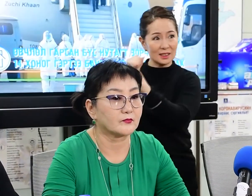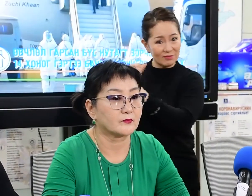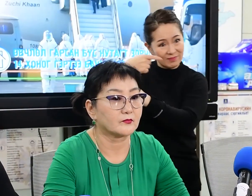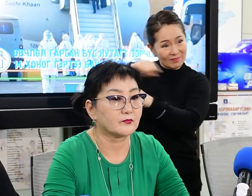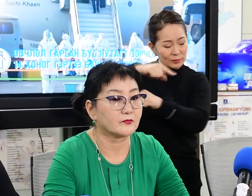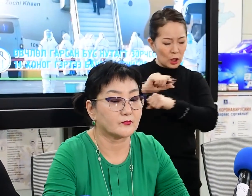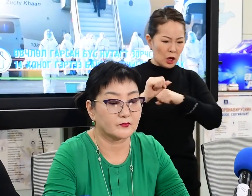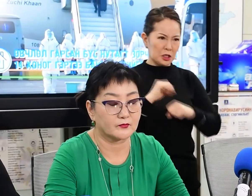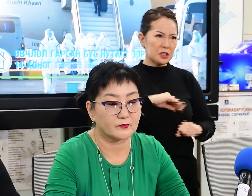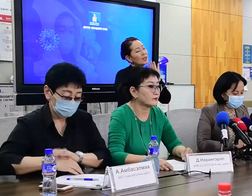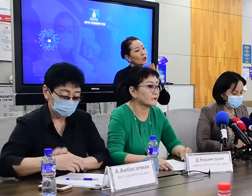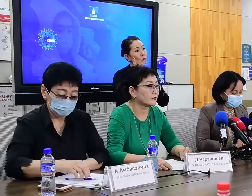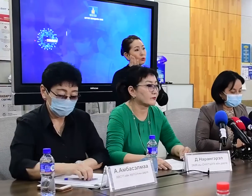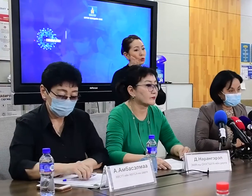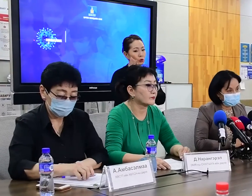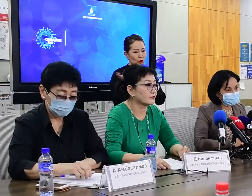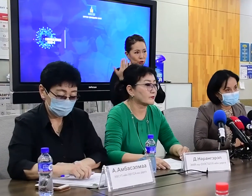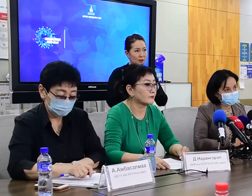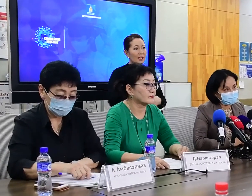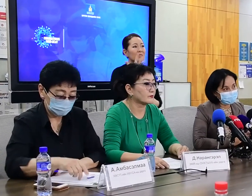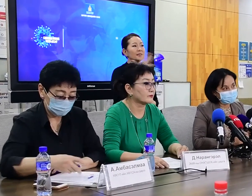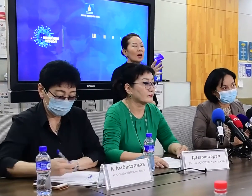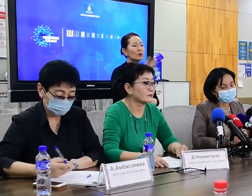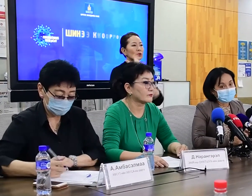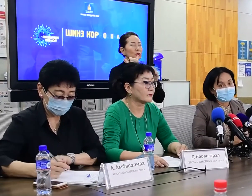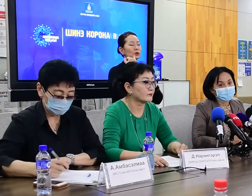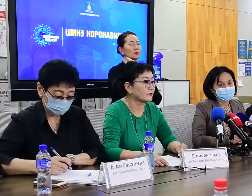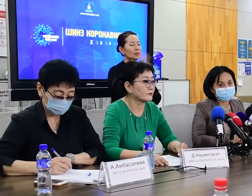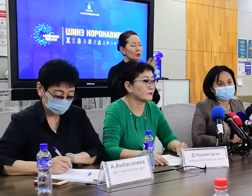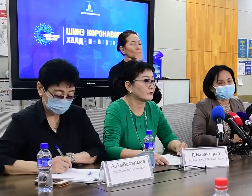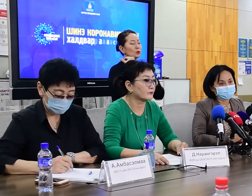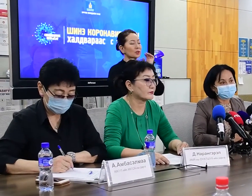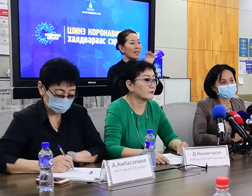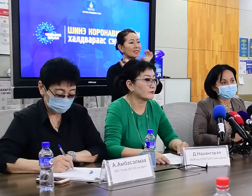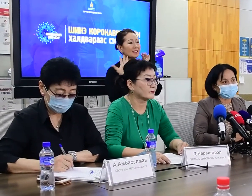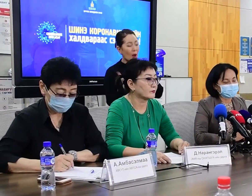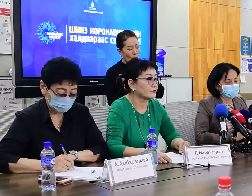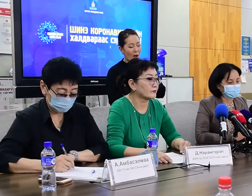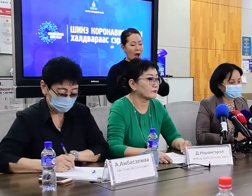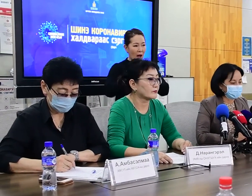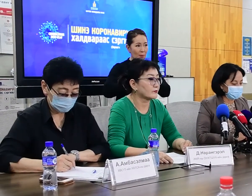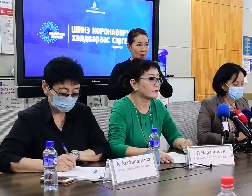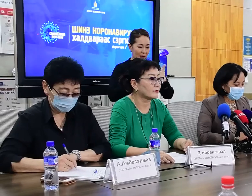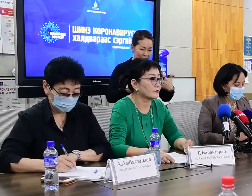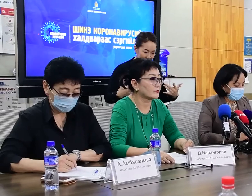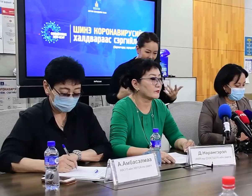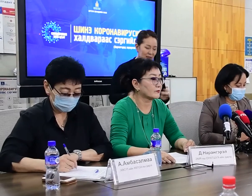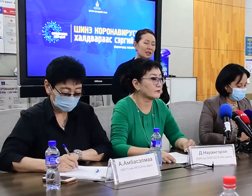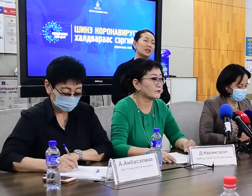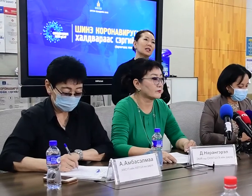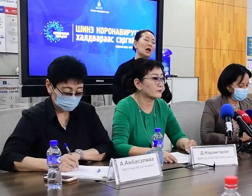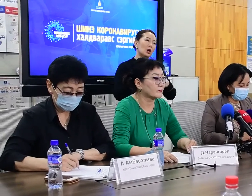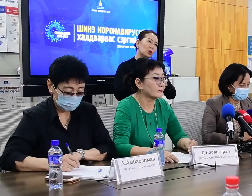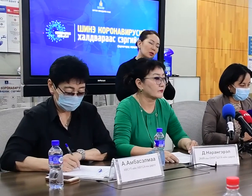хяналтанд байдаг жирэмсэн эхчүүд 565 хэвлийг хамгаалах хэрэгслийн хэрэгсэл болон бусад одоо энэ тасламжийн